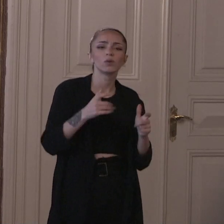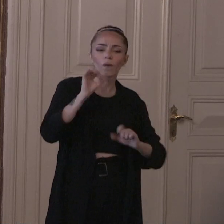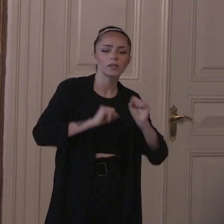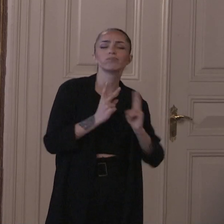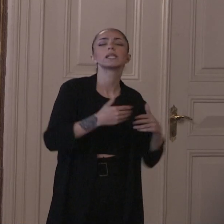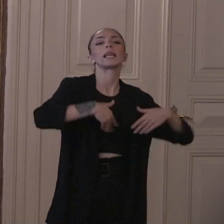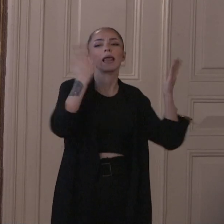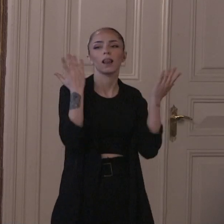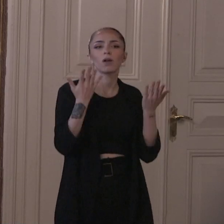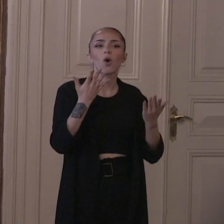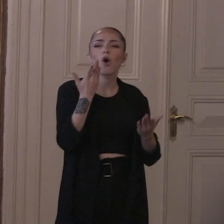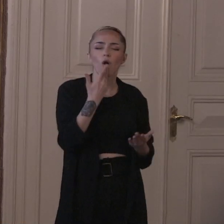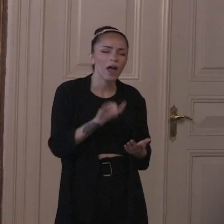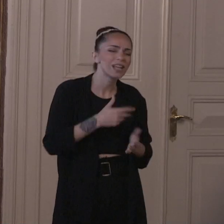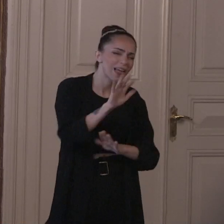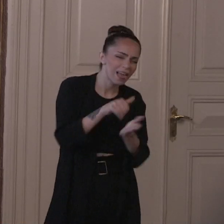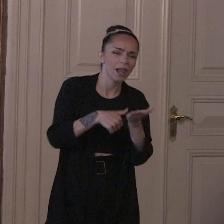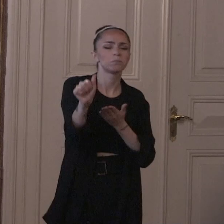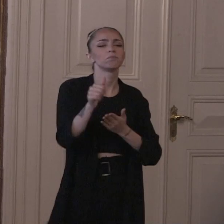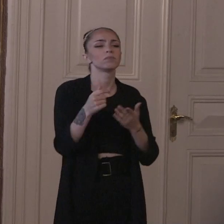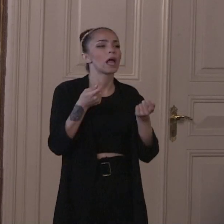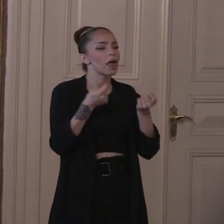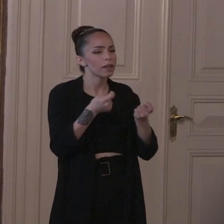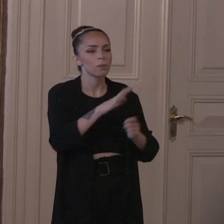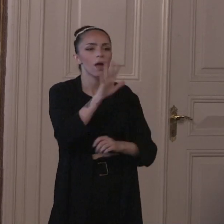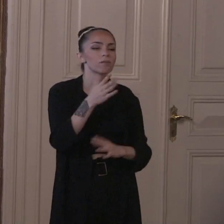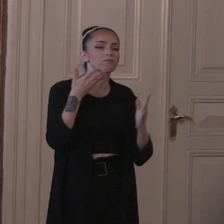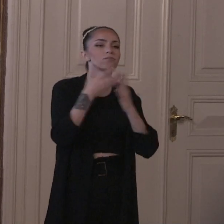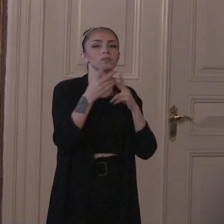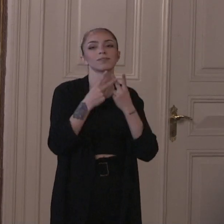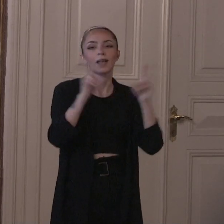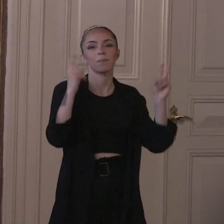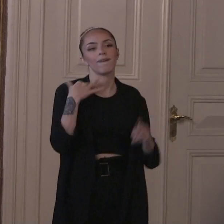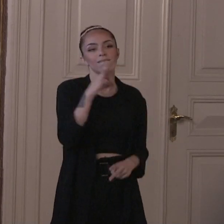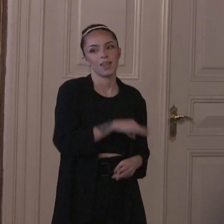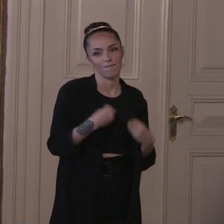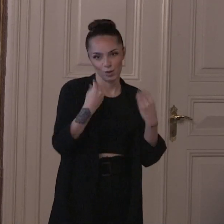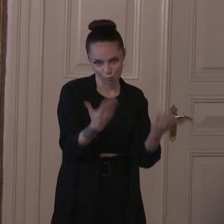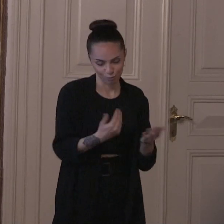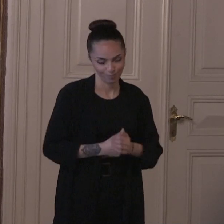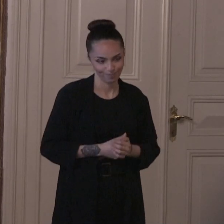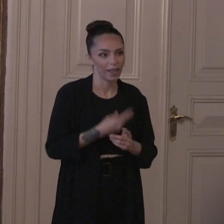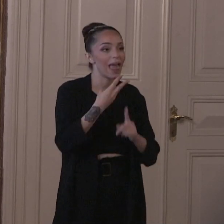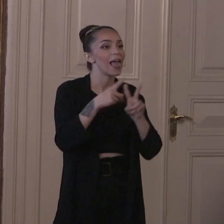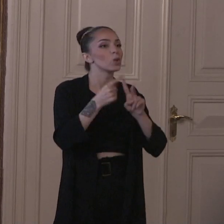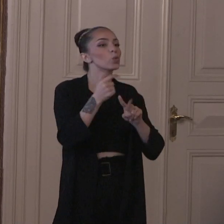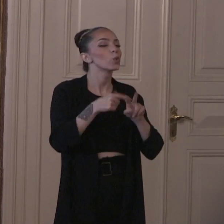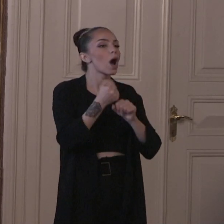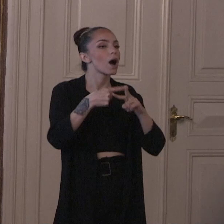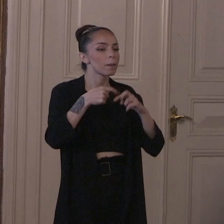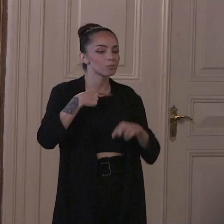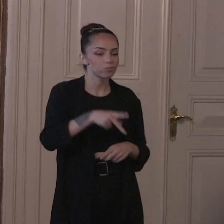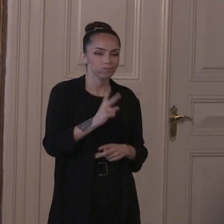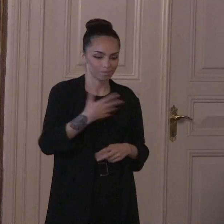bütün öğrencilerin eğitime engelsiz erişimine katkı sağlamaktayız. En Uygar Merkezi'nin girişimleriyle